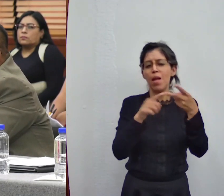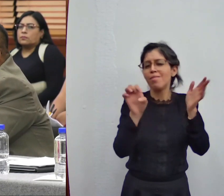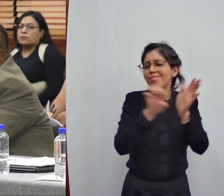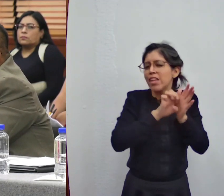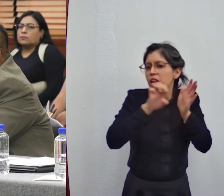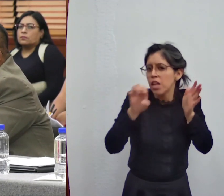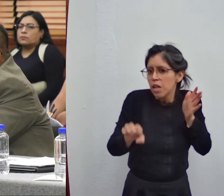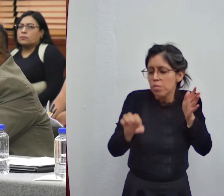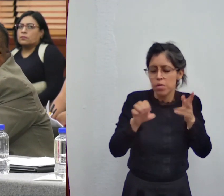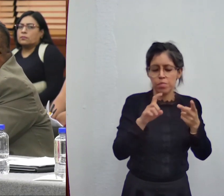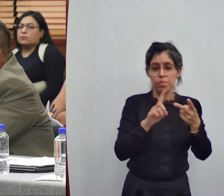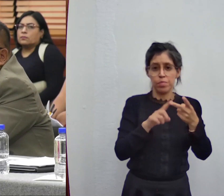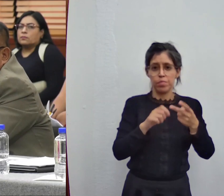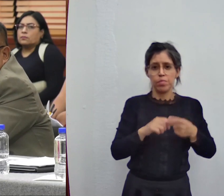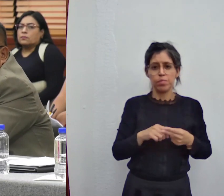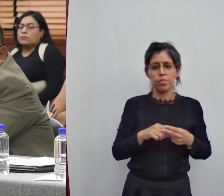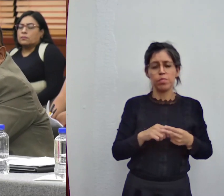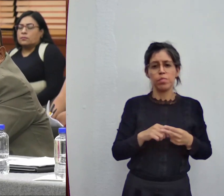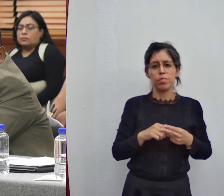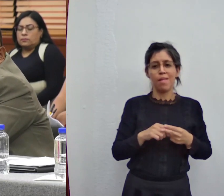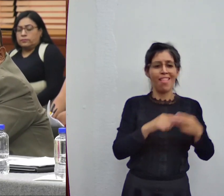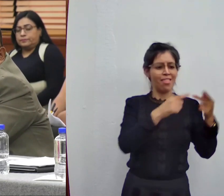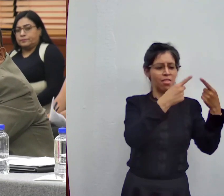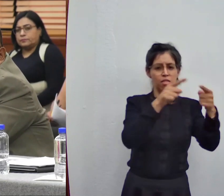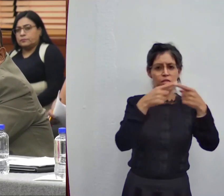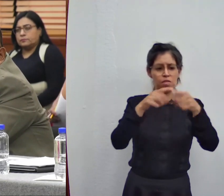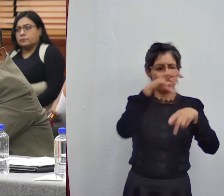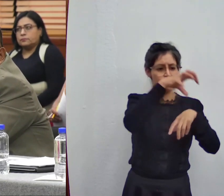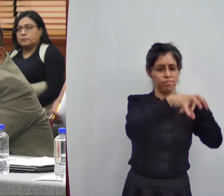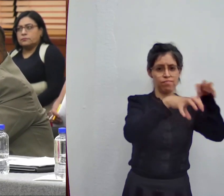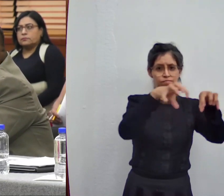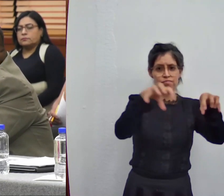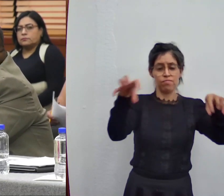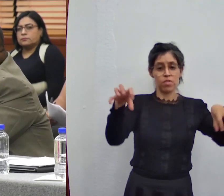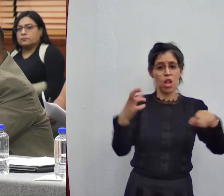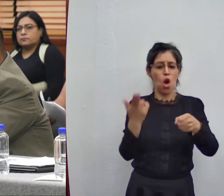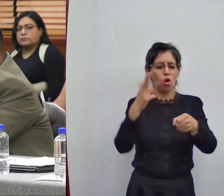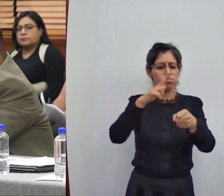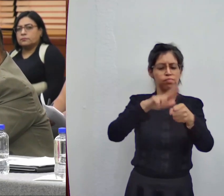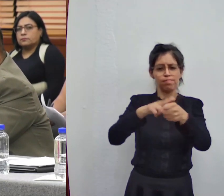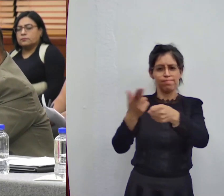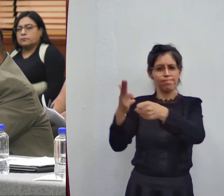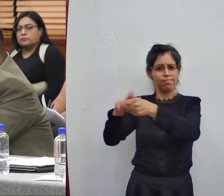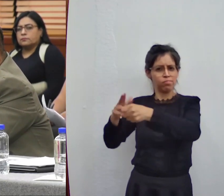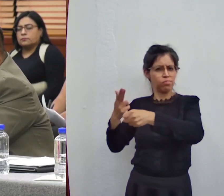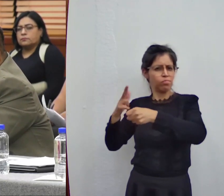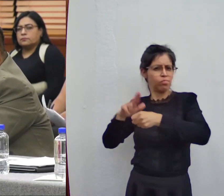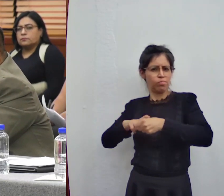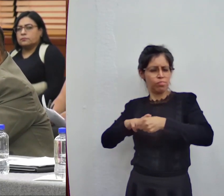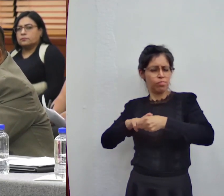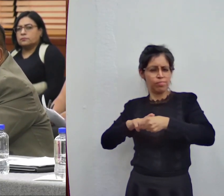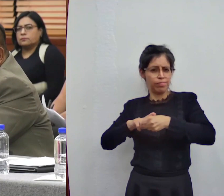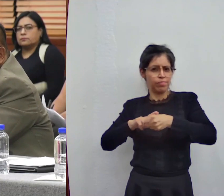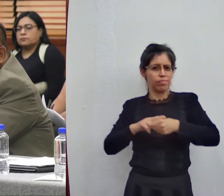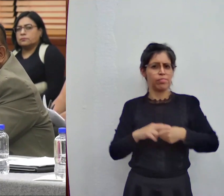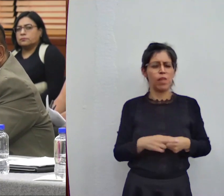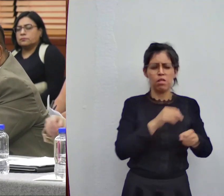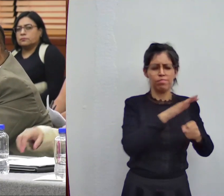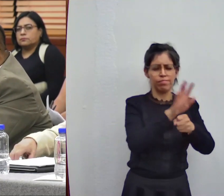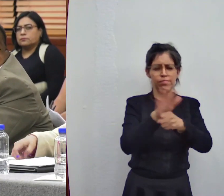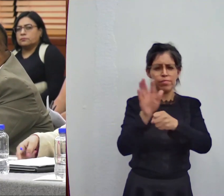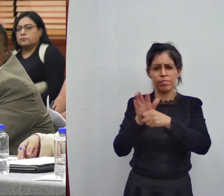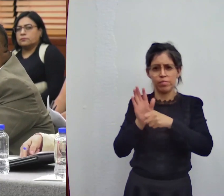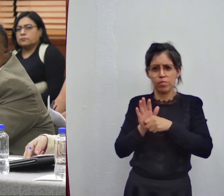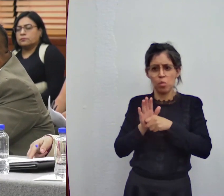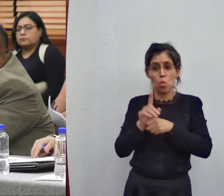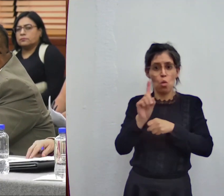ejemplo, en todos los hospitales, centros médicos, etcétera, cuando se otorga